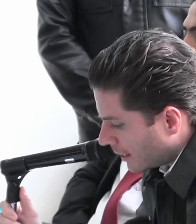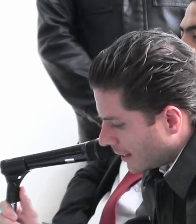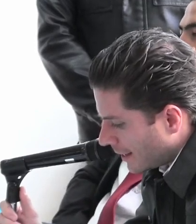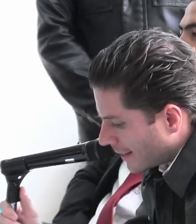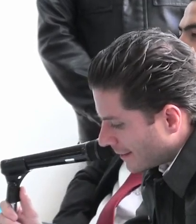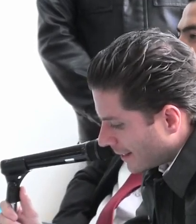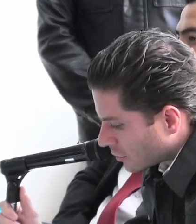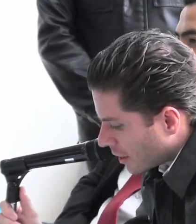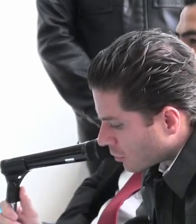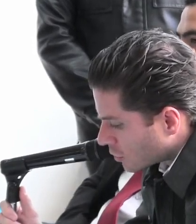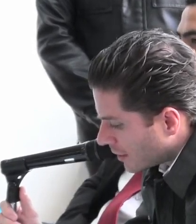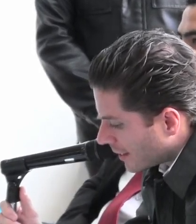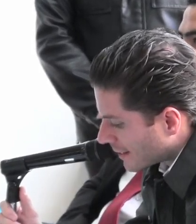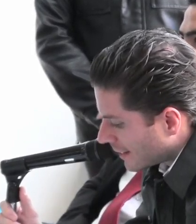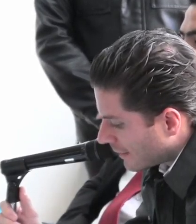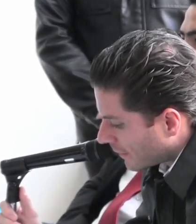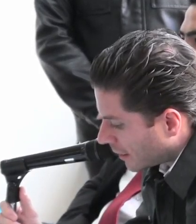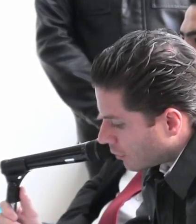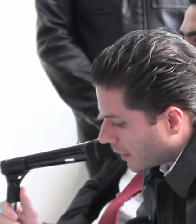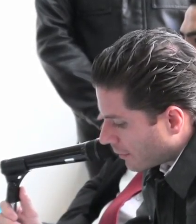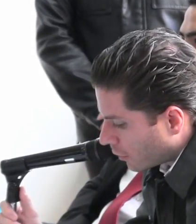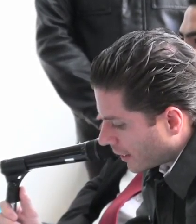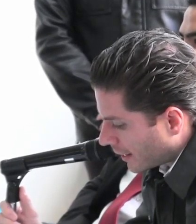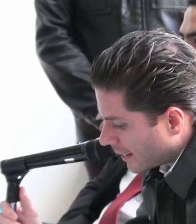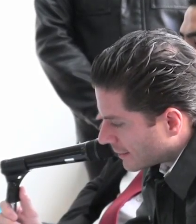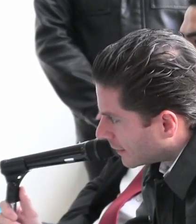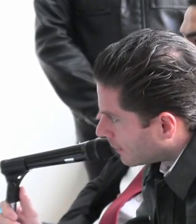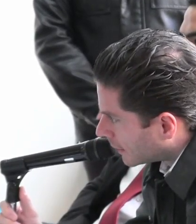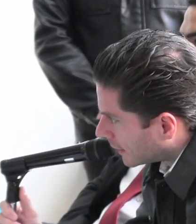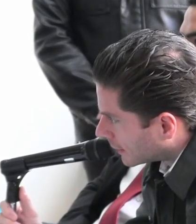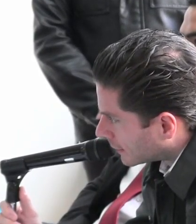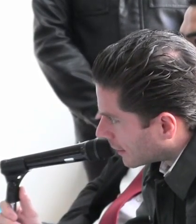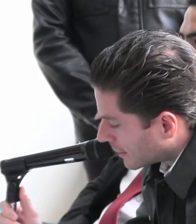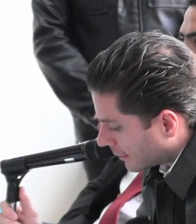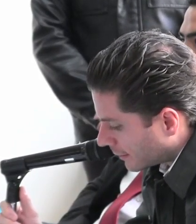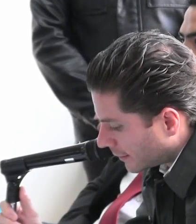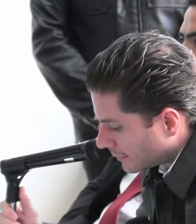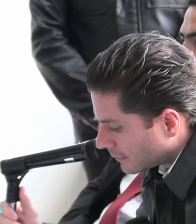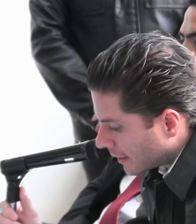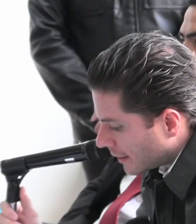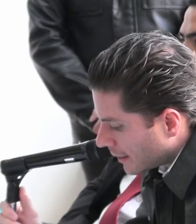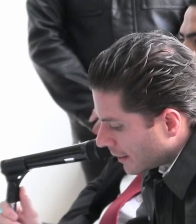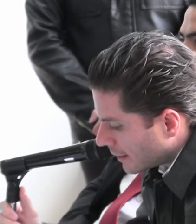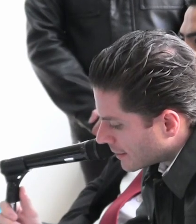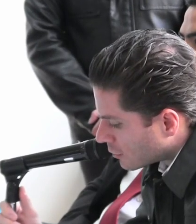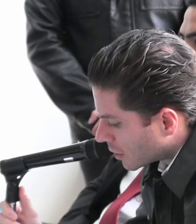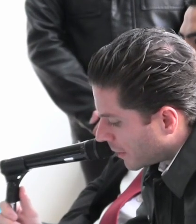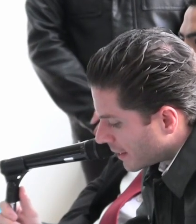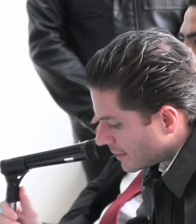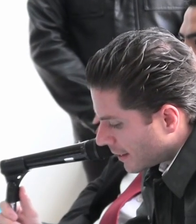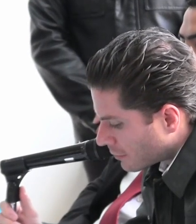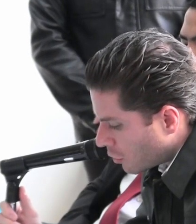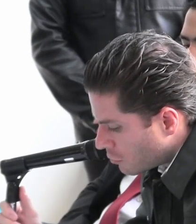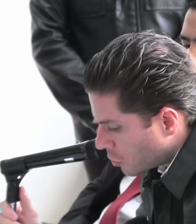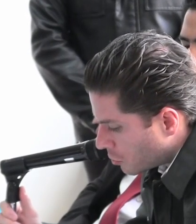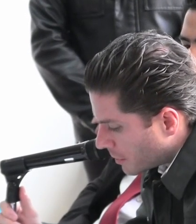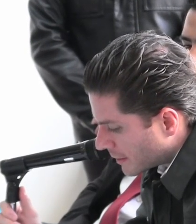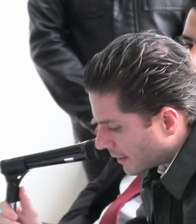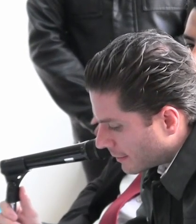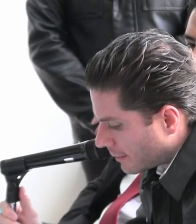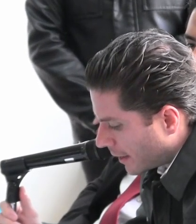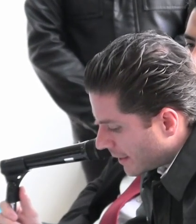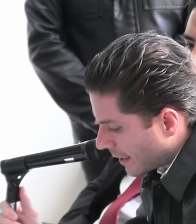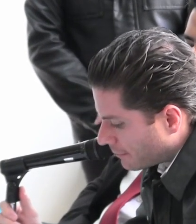planeación de la ciudad considera que sería efectivo para abordar este tema tan trascendente? Y desde su experiencia,